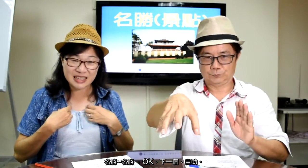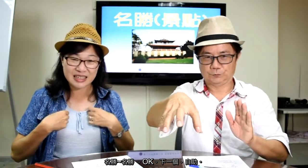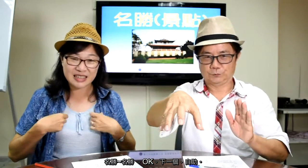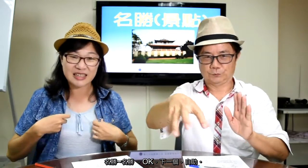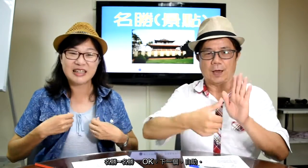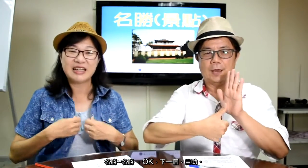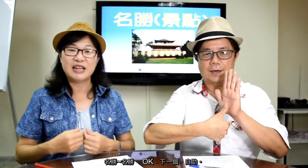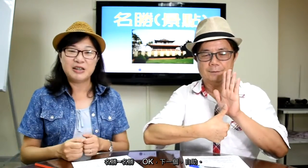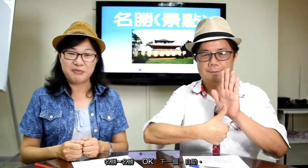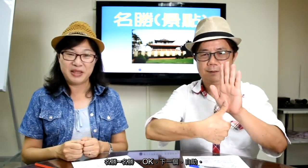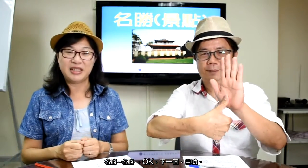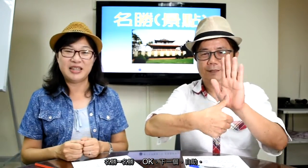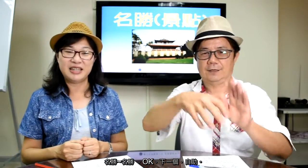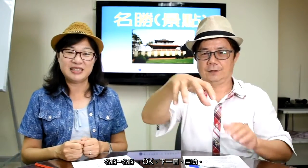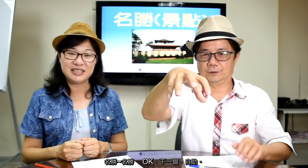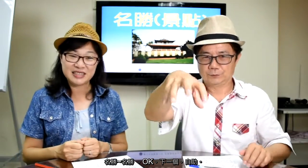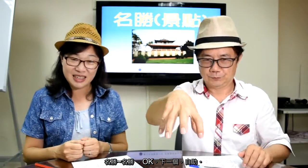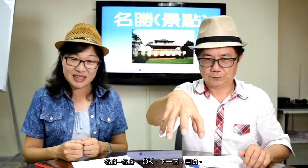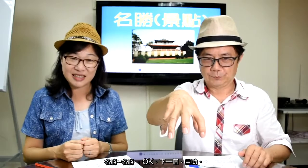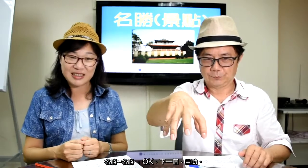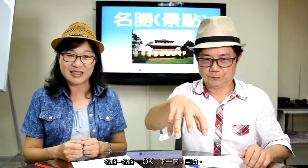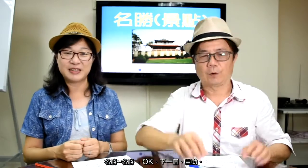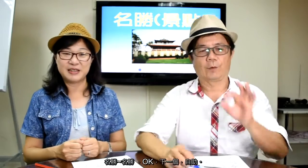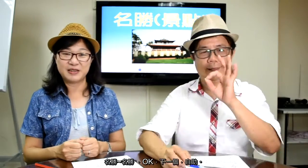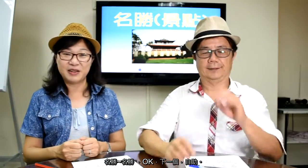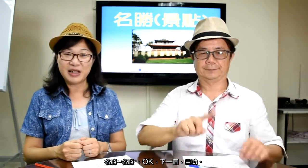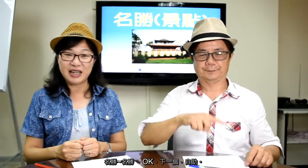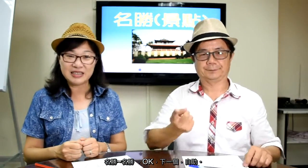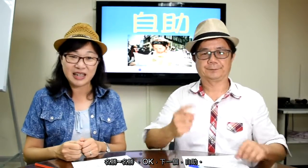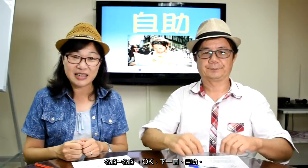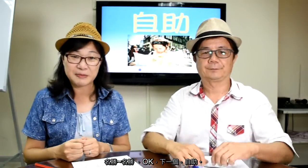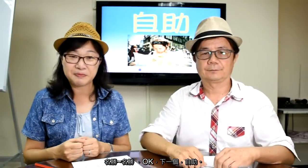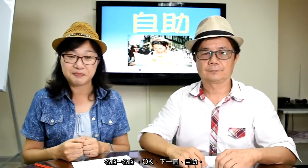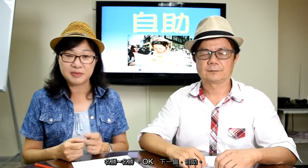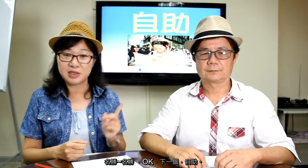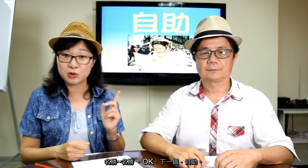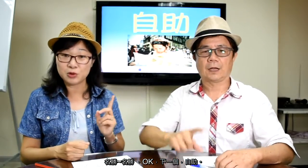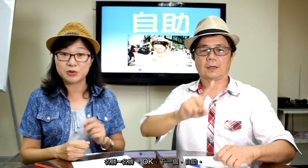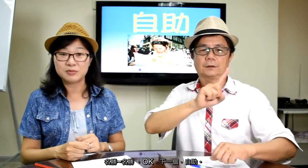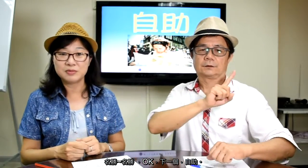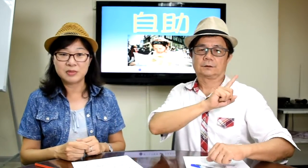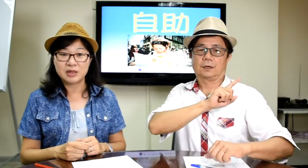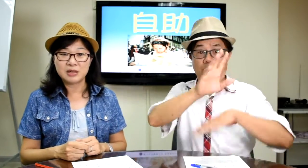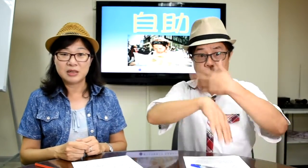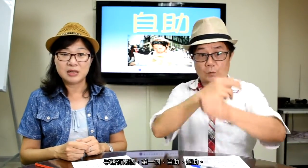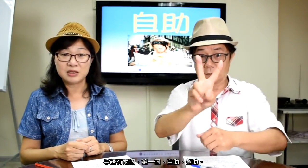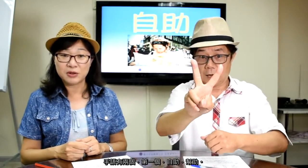胜，名胜 ，OK， 下一个自助，手